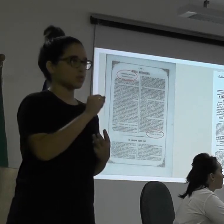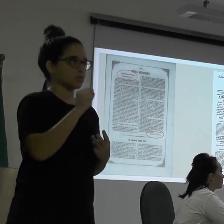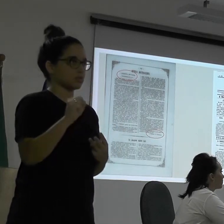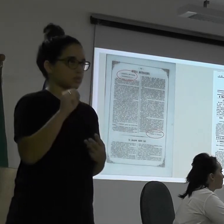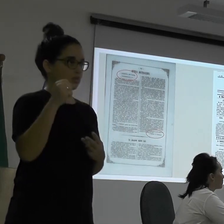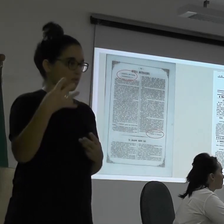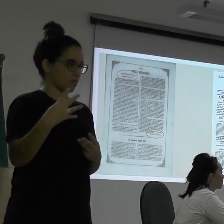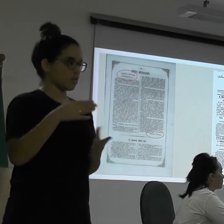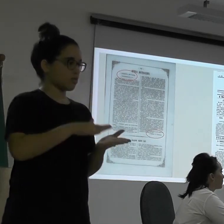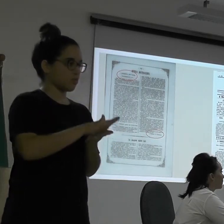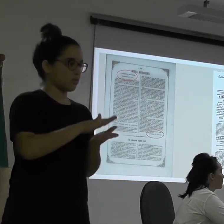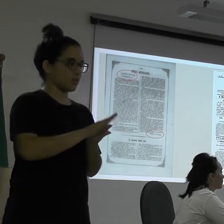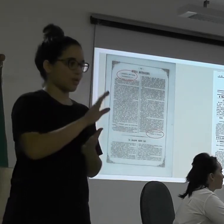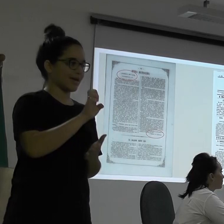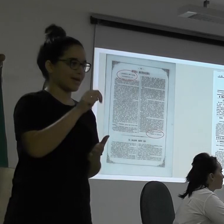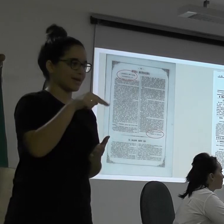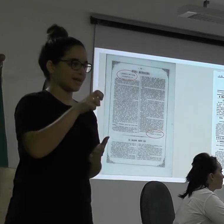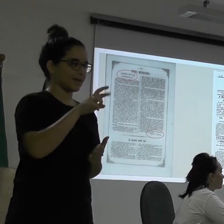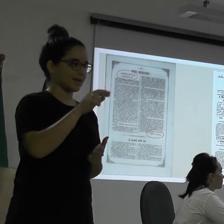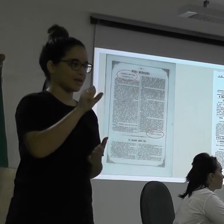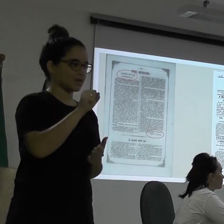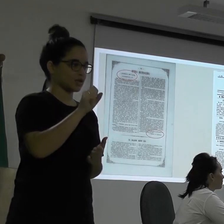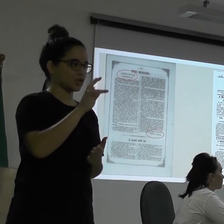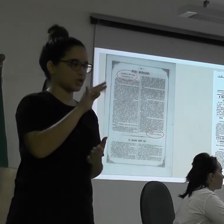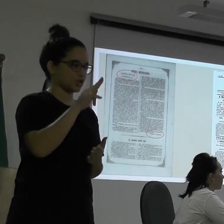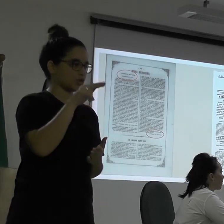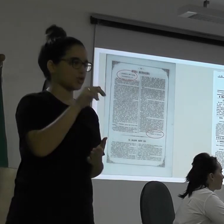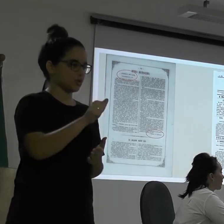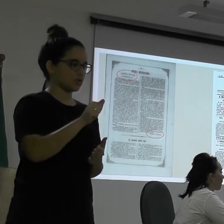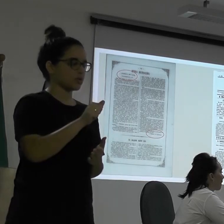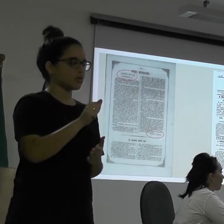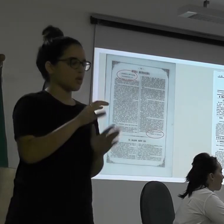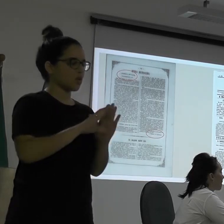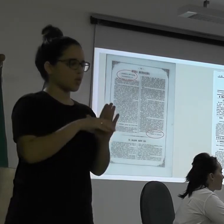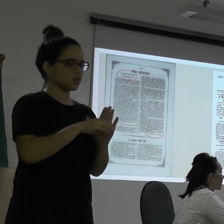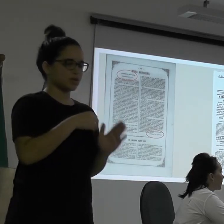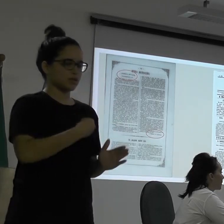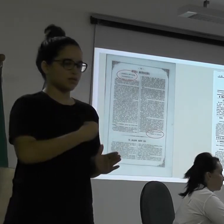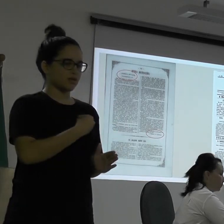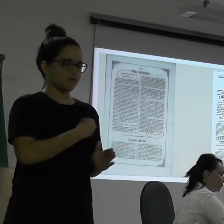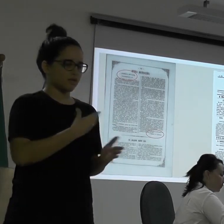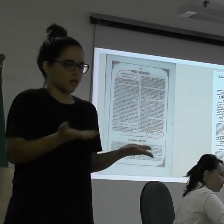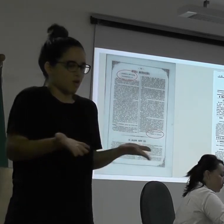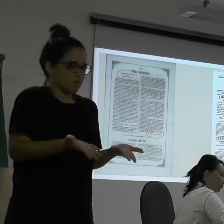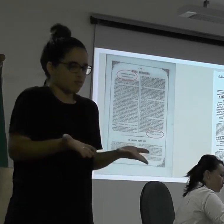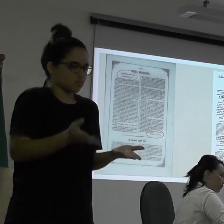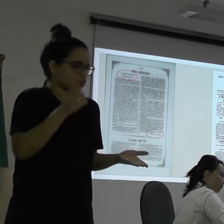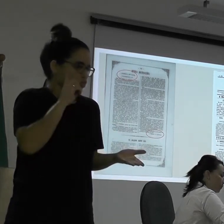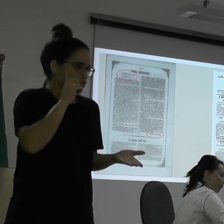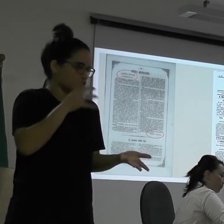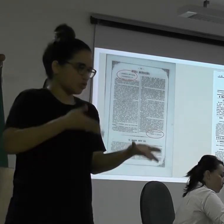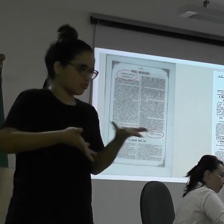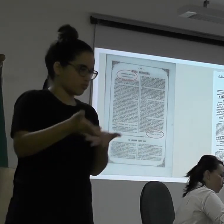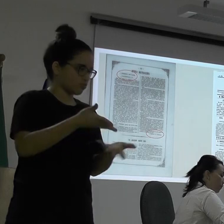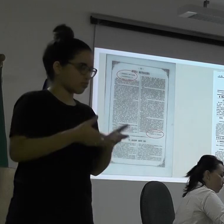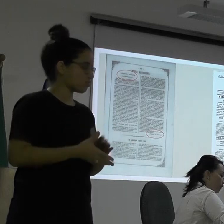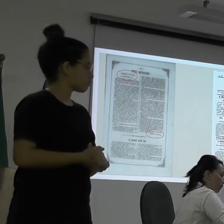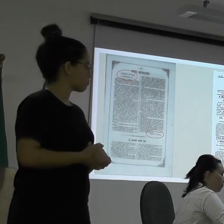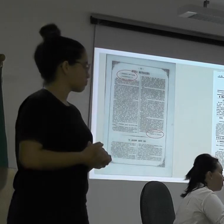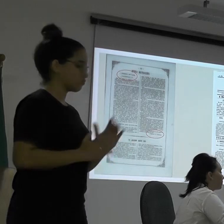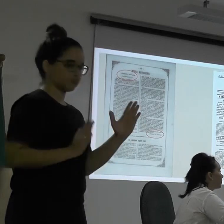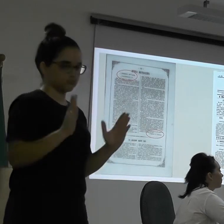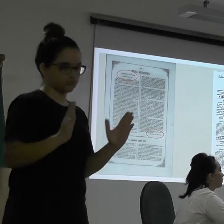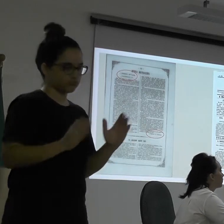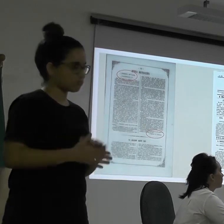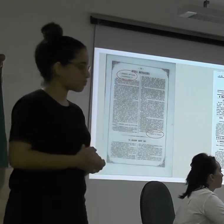publicou Ernestina, Os Cenas da Vida Contemporânea, conforme informações do dicionário de Sacramento Blake.